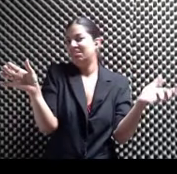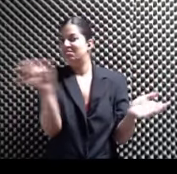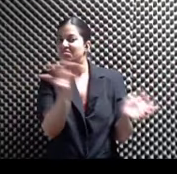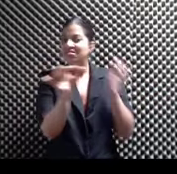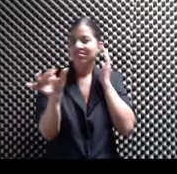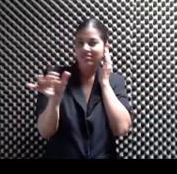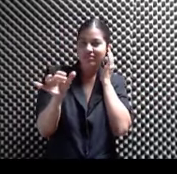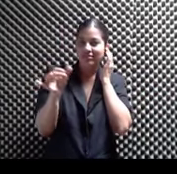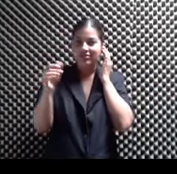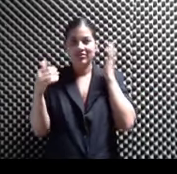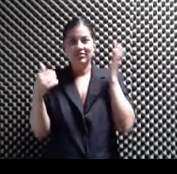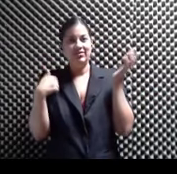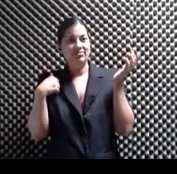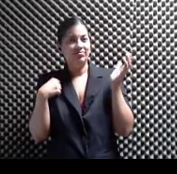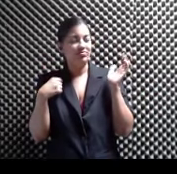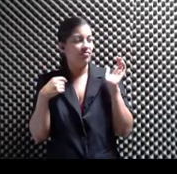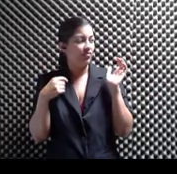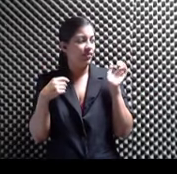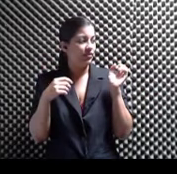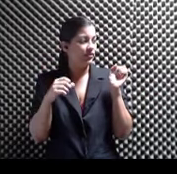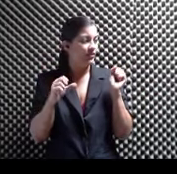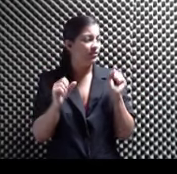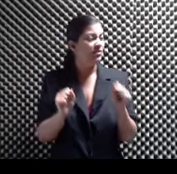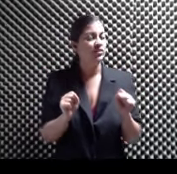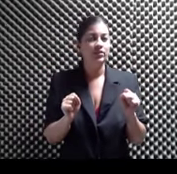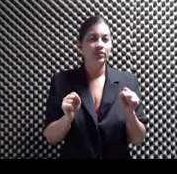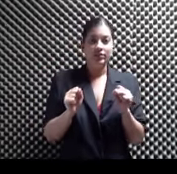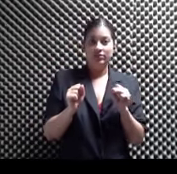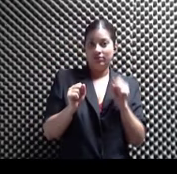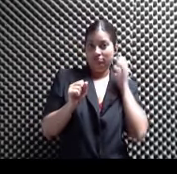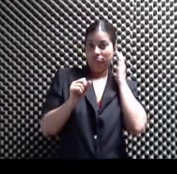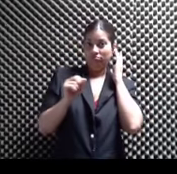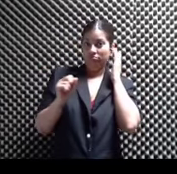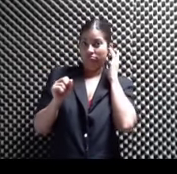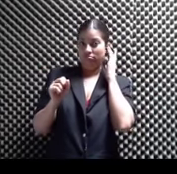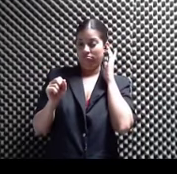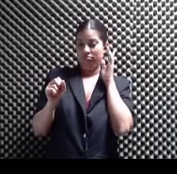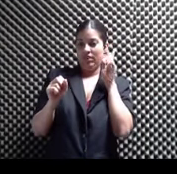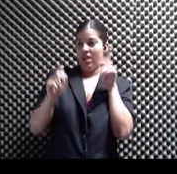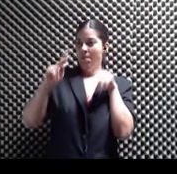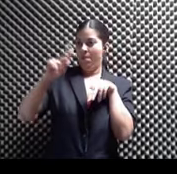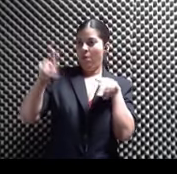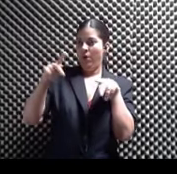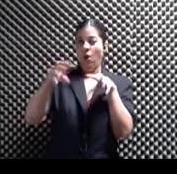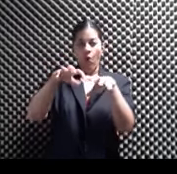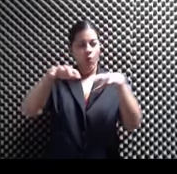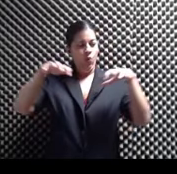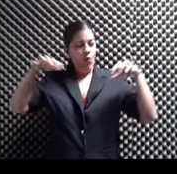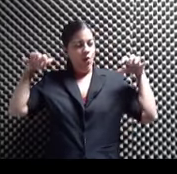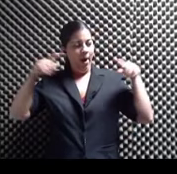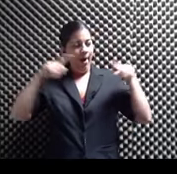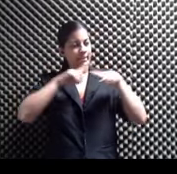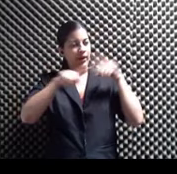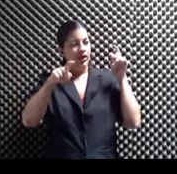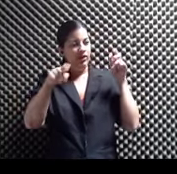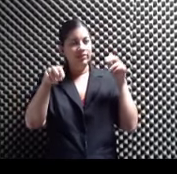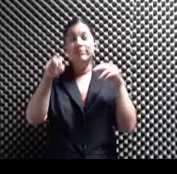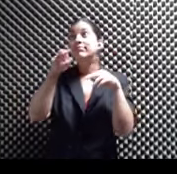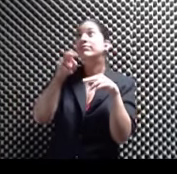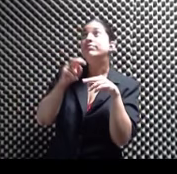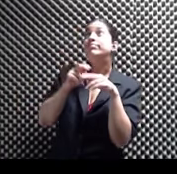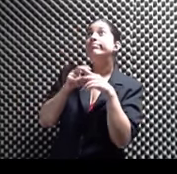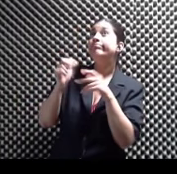tiene esta cosa que tú de repente estás desde el público y ves esta inmensidad de teatro, pero de repente estás como actor y dices,